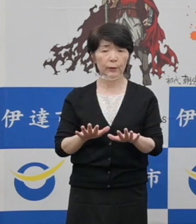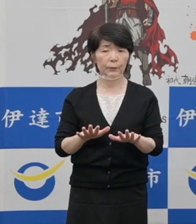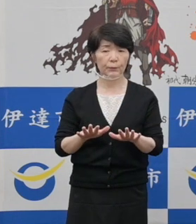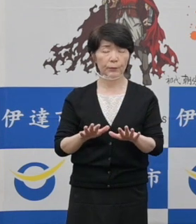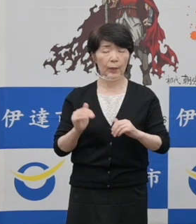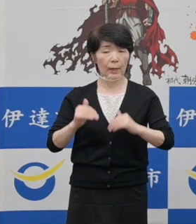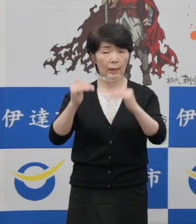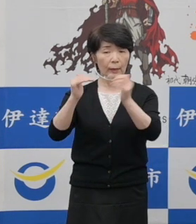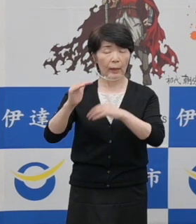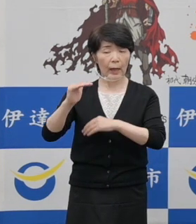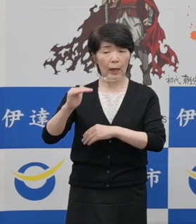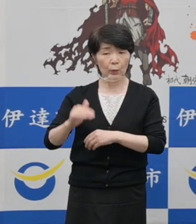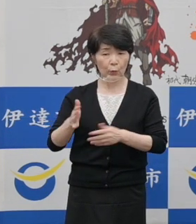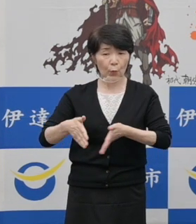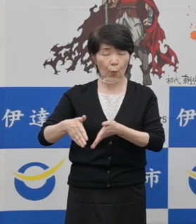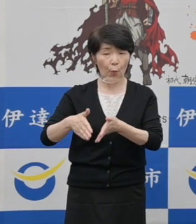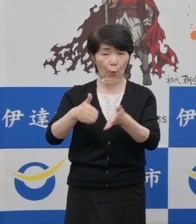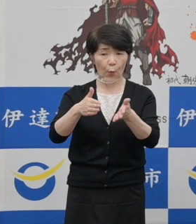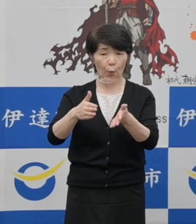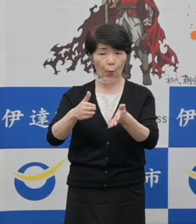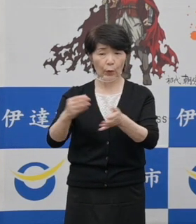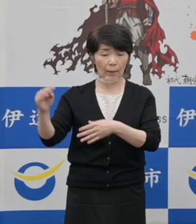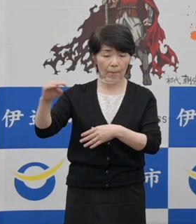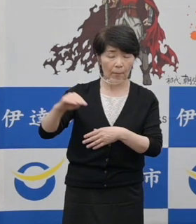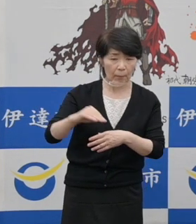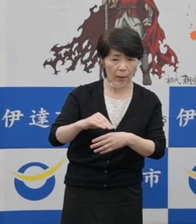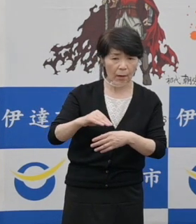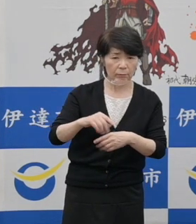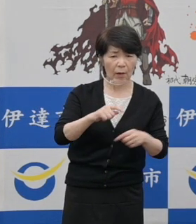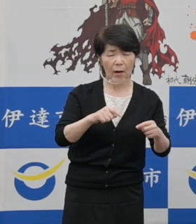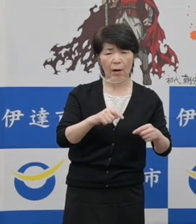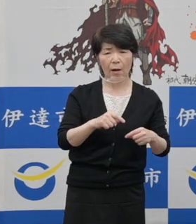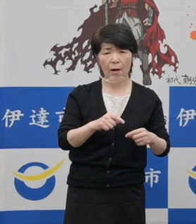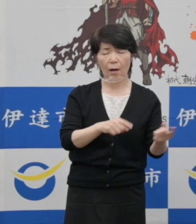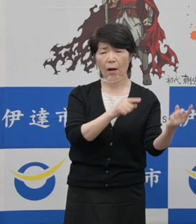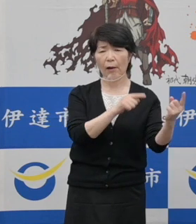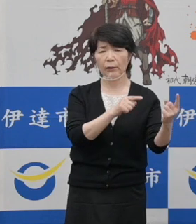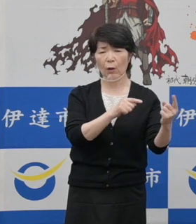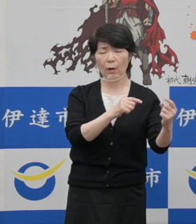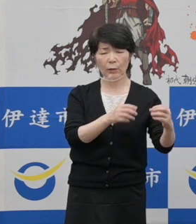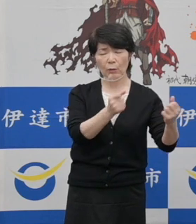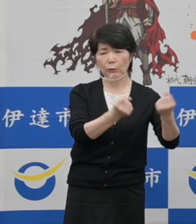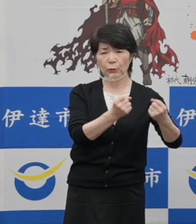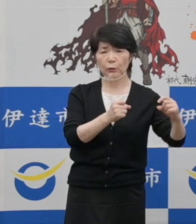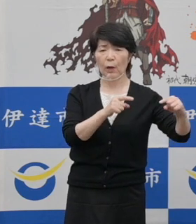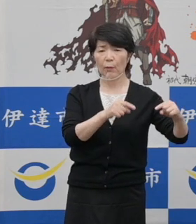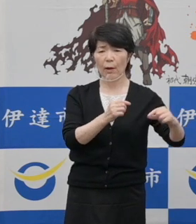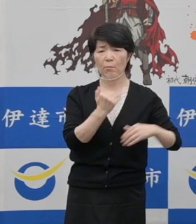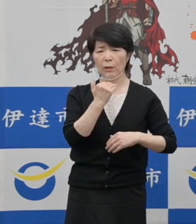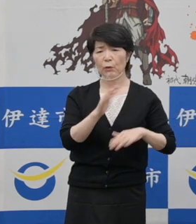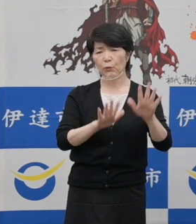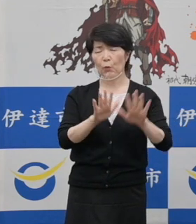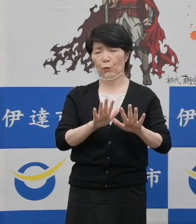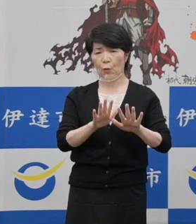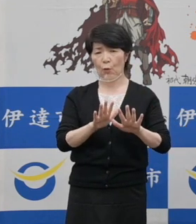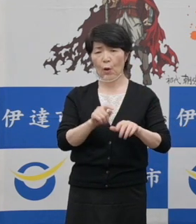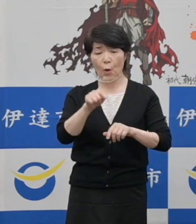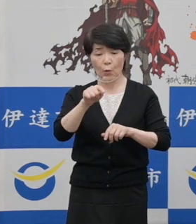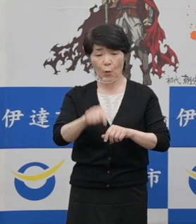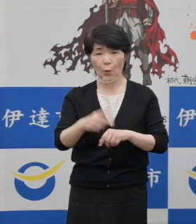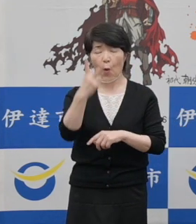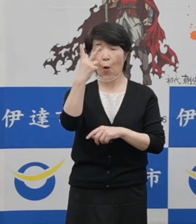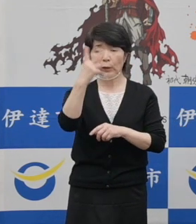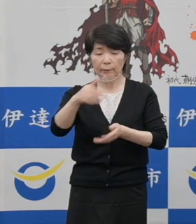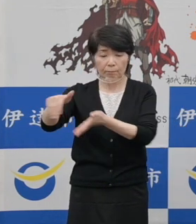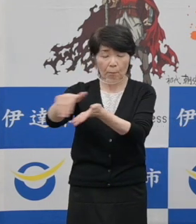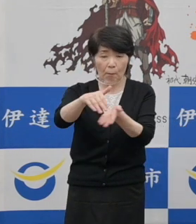方から降りていくときに相手方は待っていなきゃならないんですけども、総務交通から2車線化にすることによりま